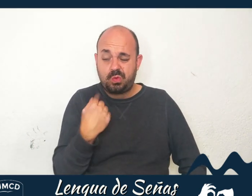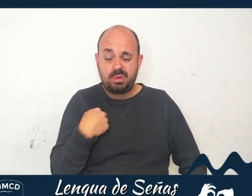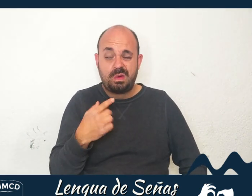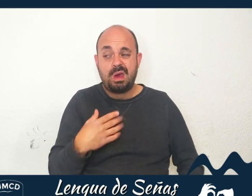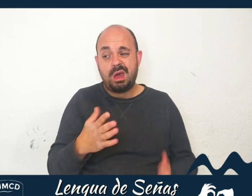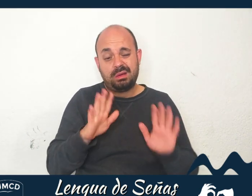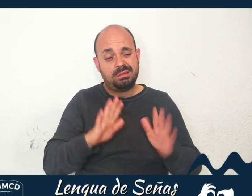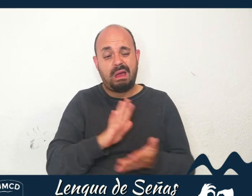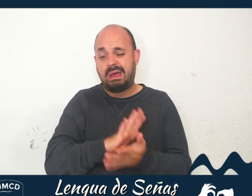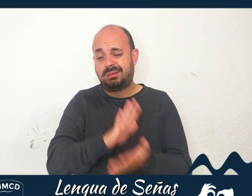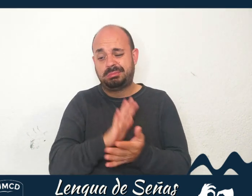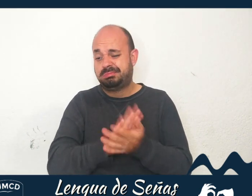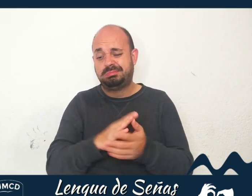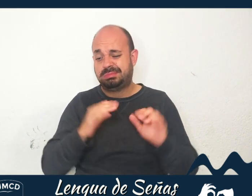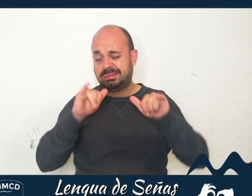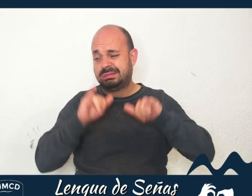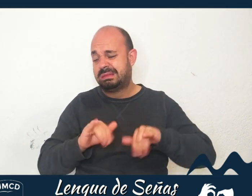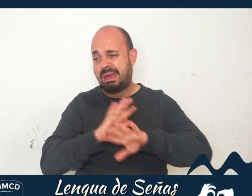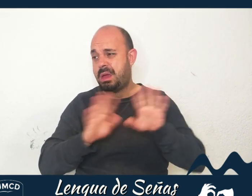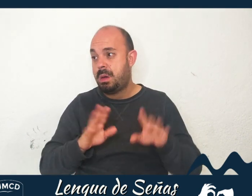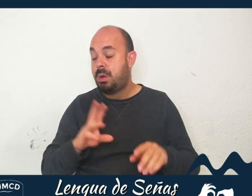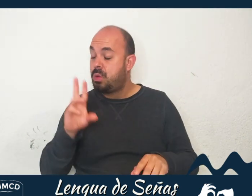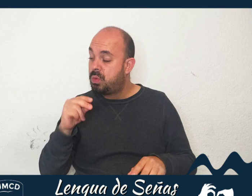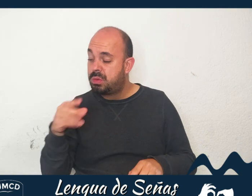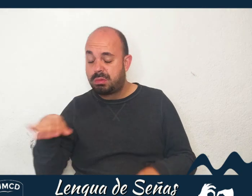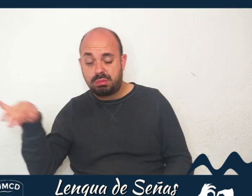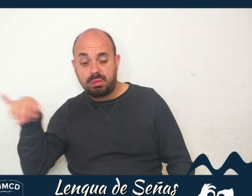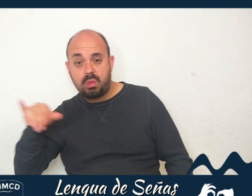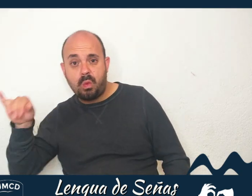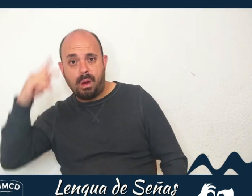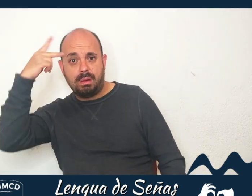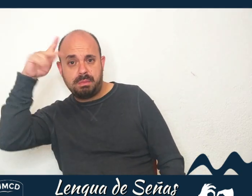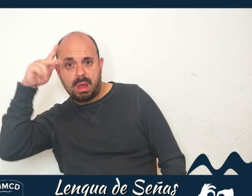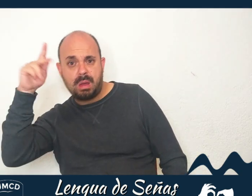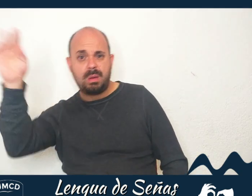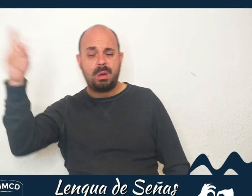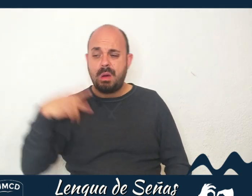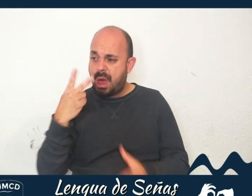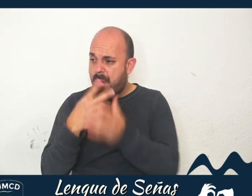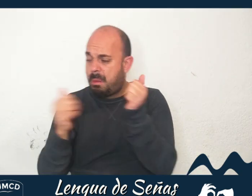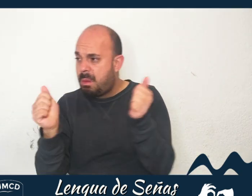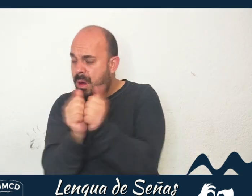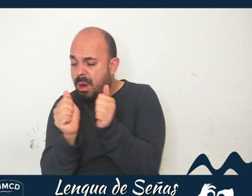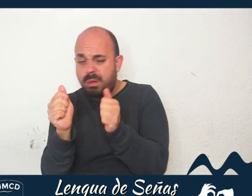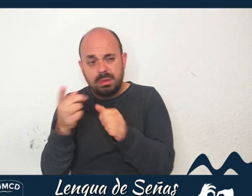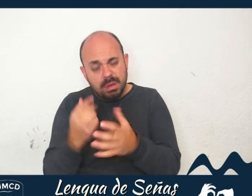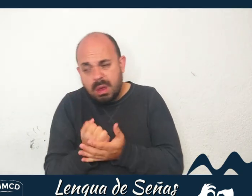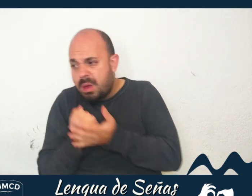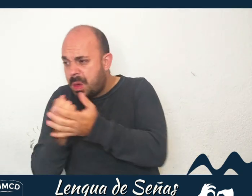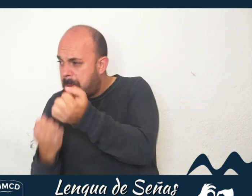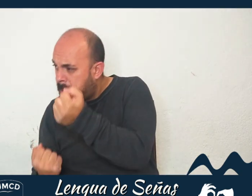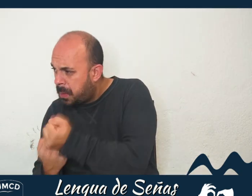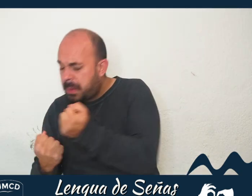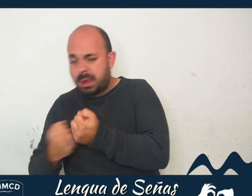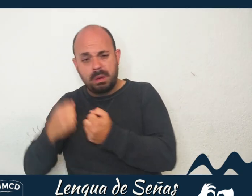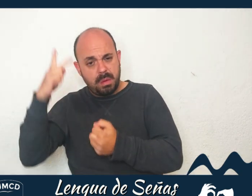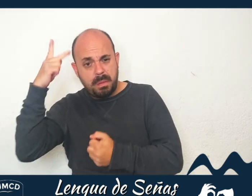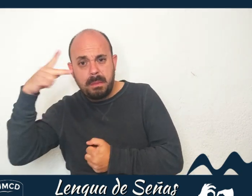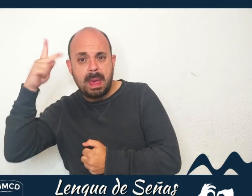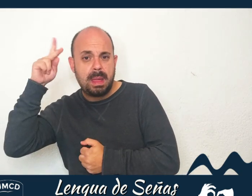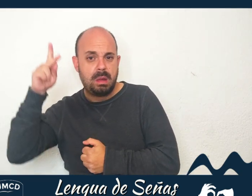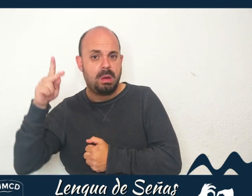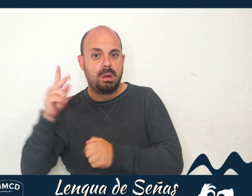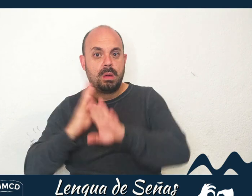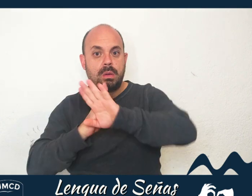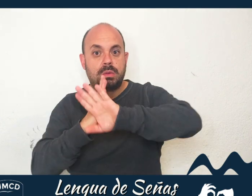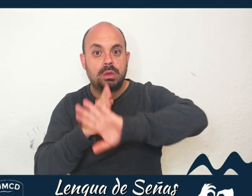condición de ellos y la preocupación por ellos que no permitió de que Pablo siga predicando el Evangelio. Y es ahí donde